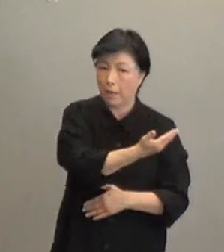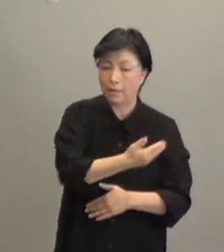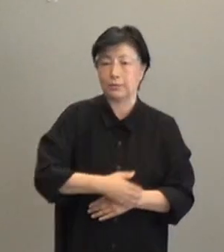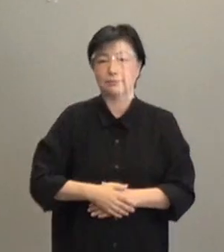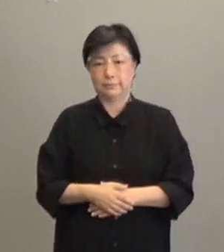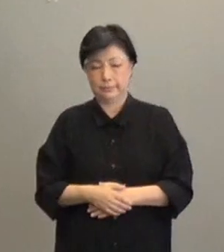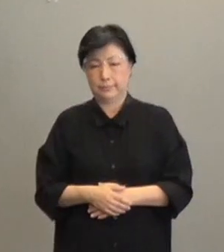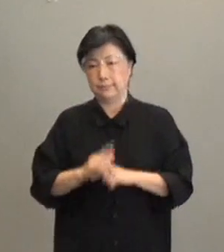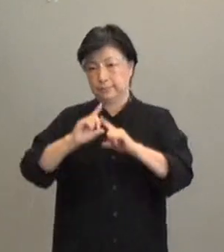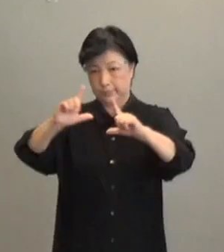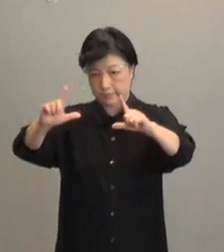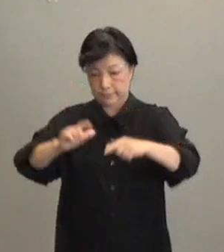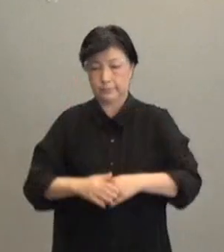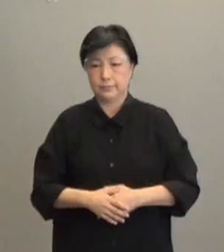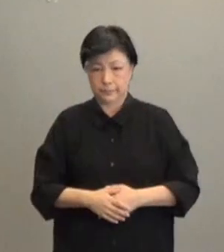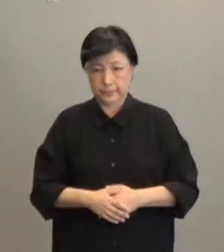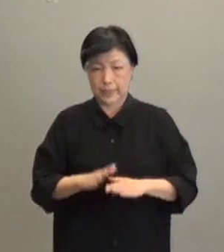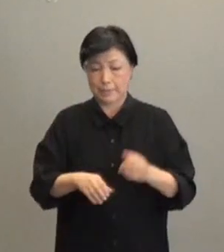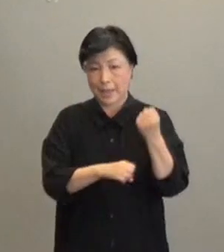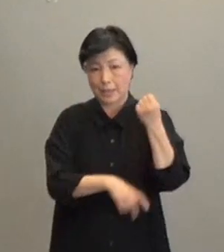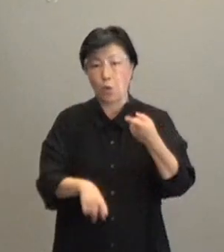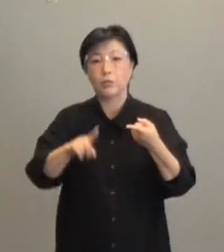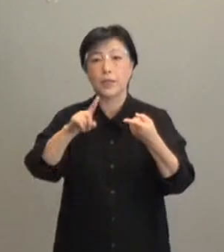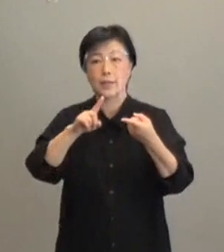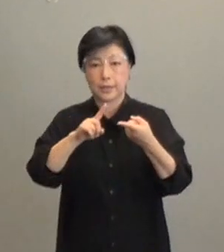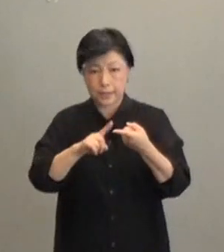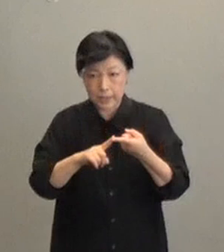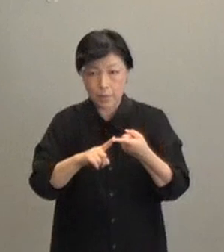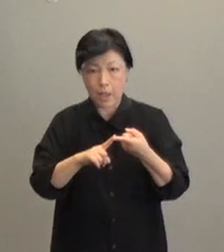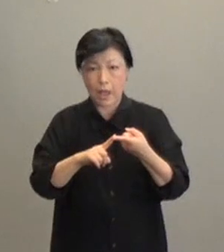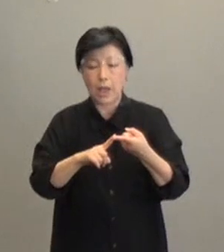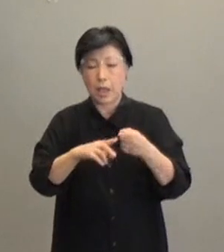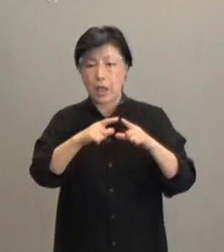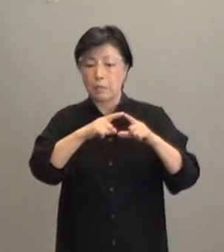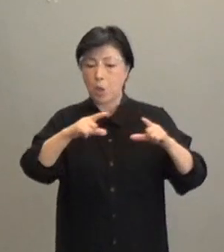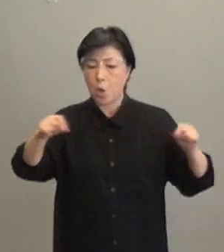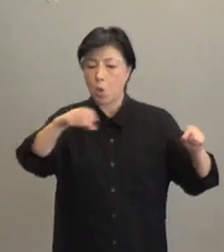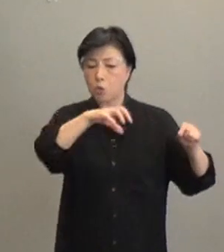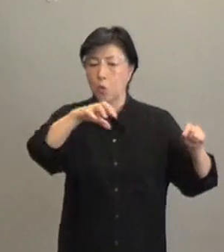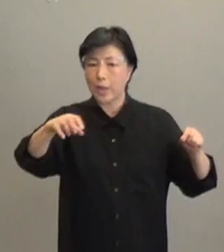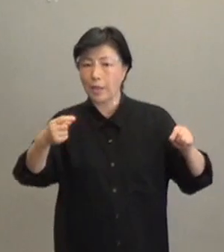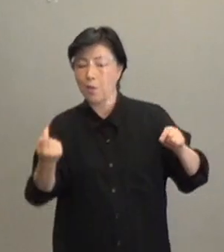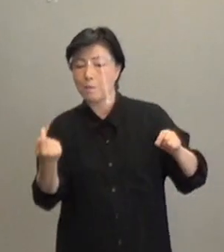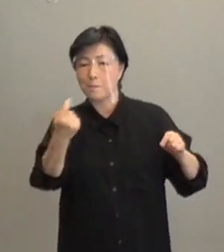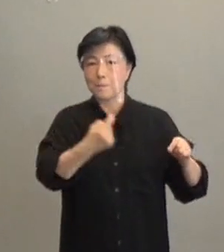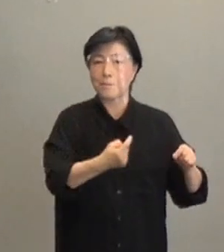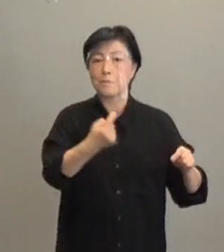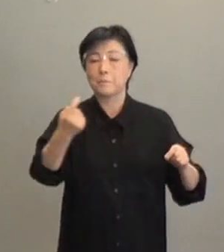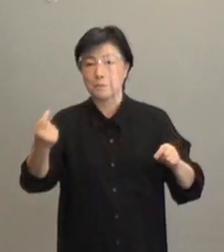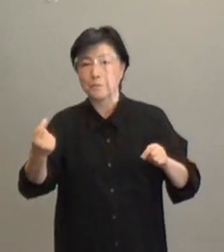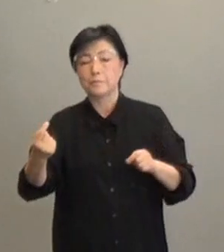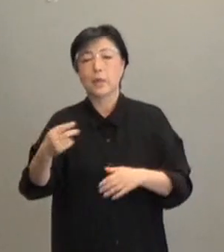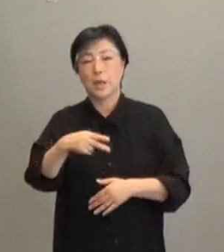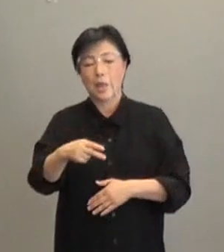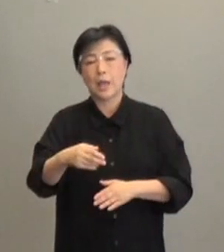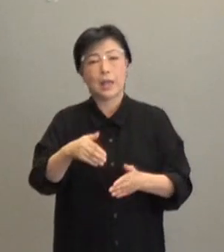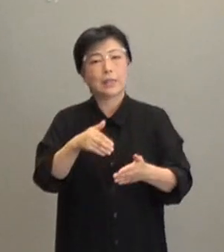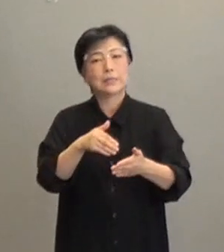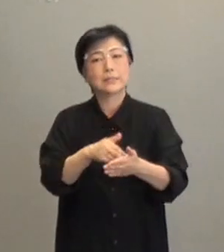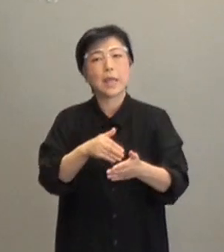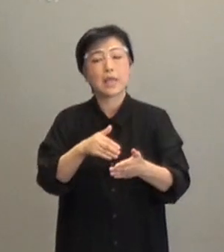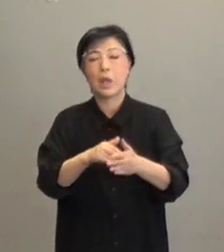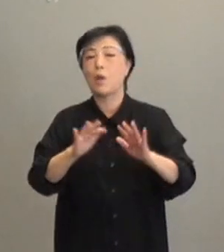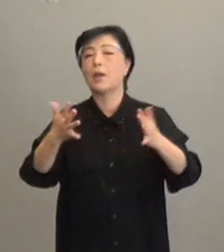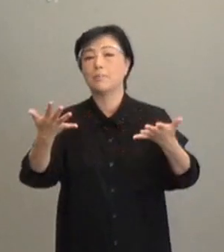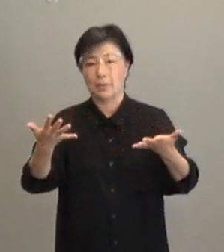はい、今基本的にはですね、その都県をまたぐ移動も含めてですね、制限をするもの